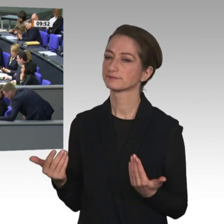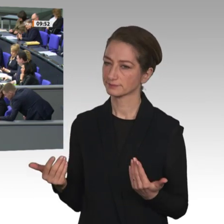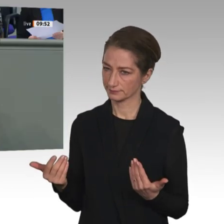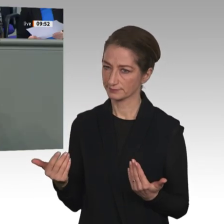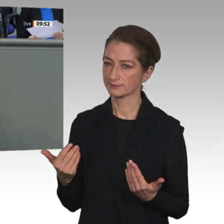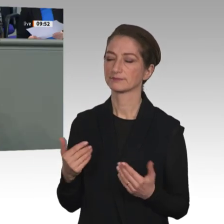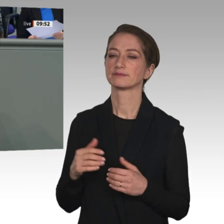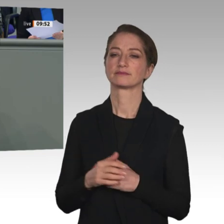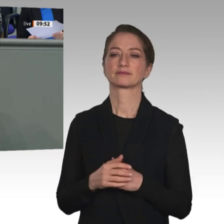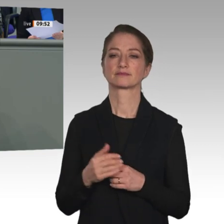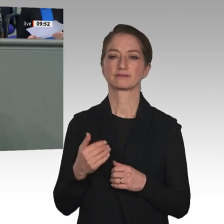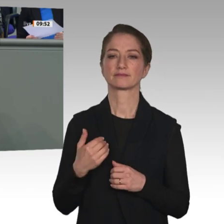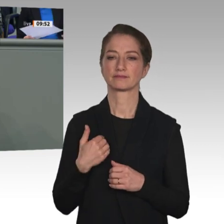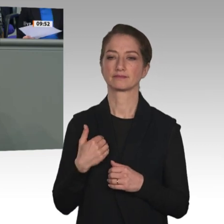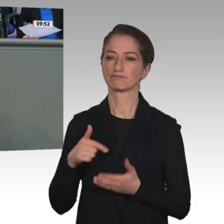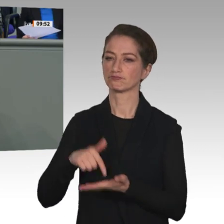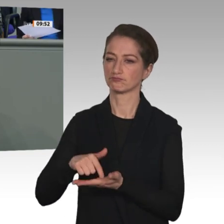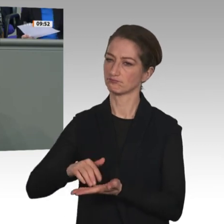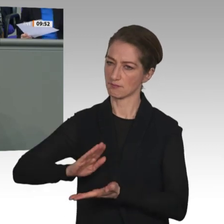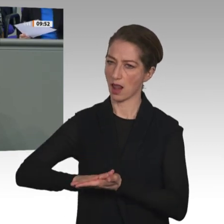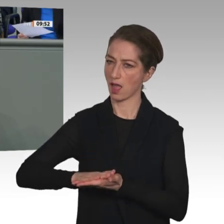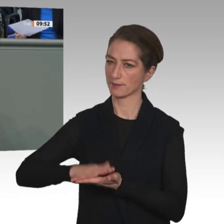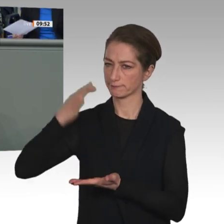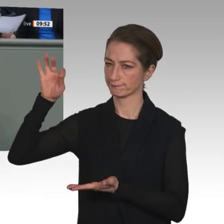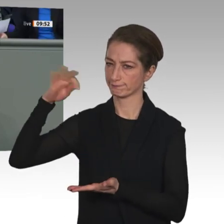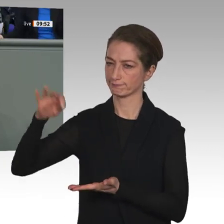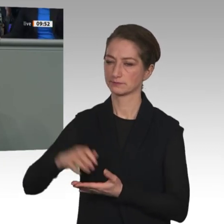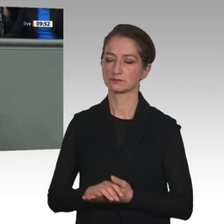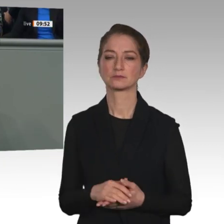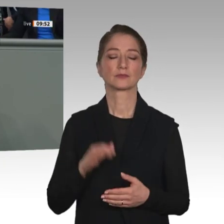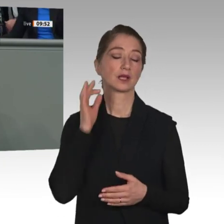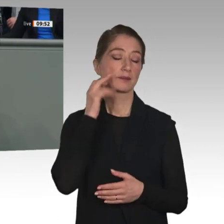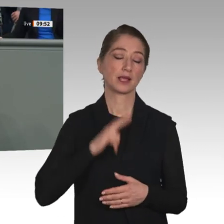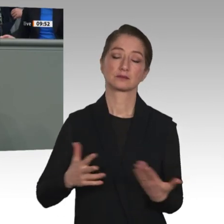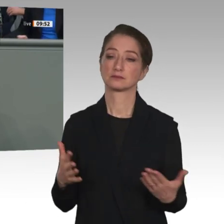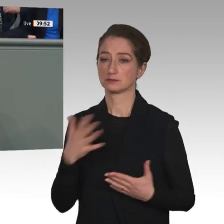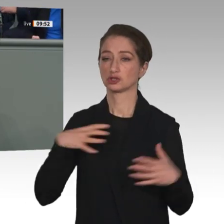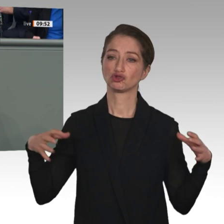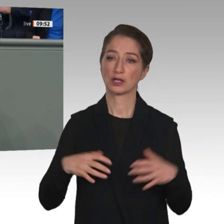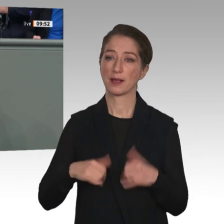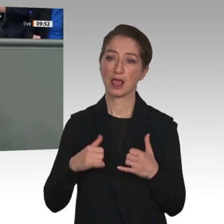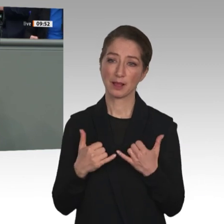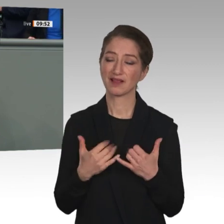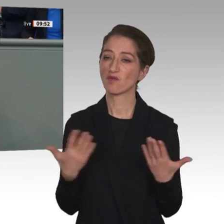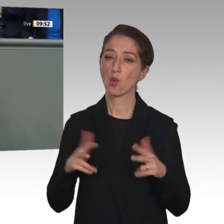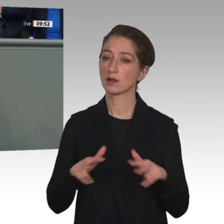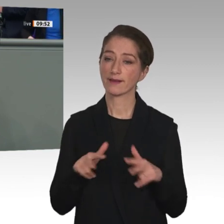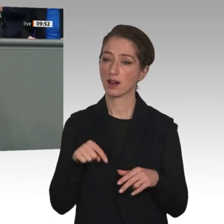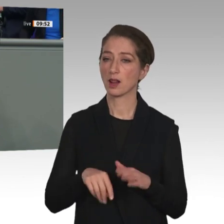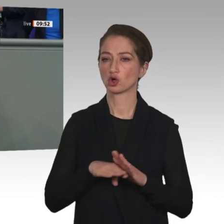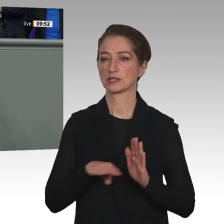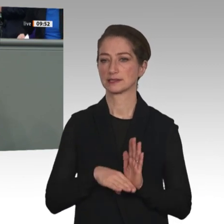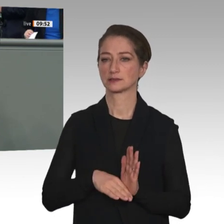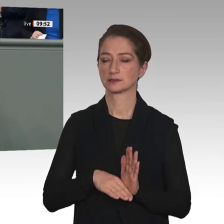Stelle. Meine Damen und Herren, unser gemeinsames Zusammenleben regelt das Grundgesetz. Niemand muss sich vor